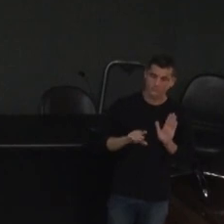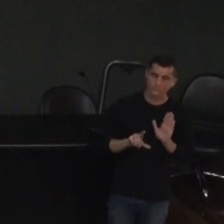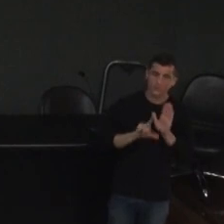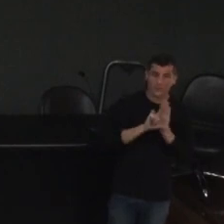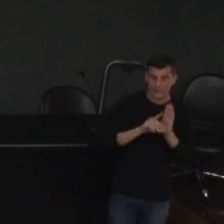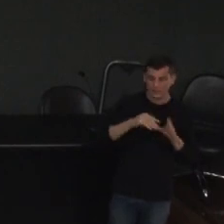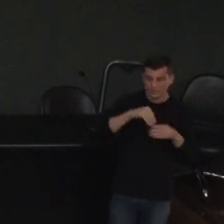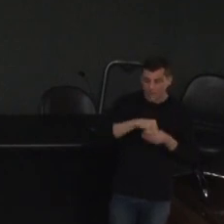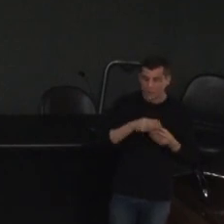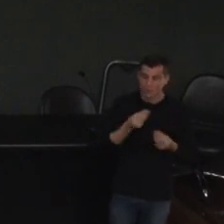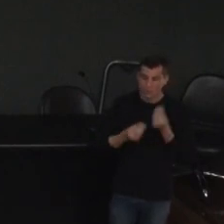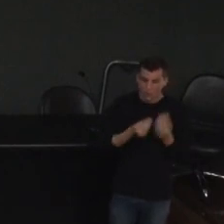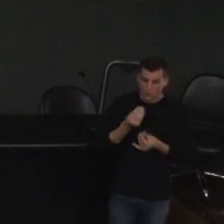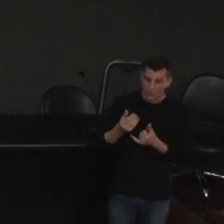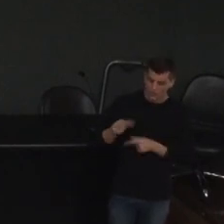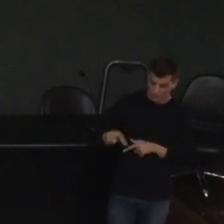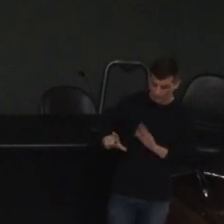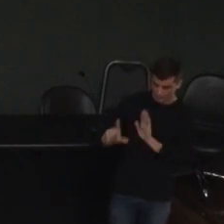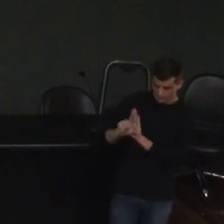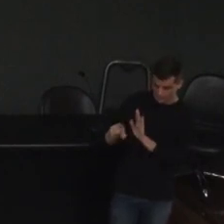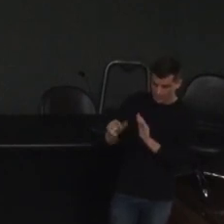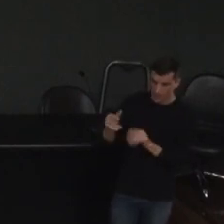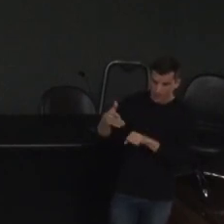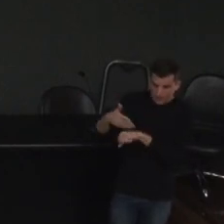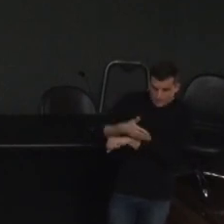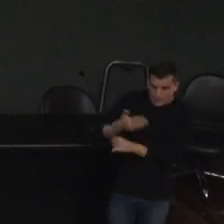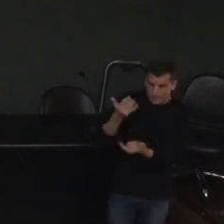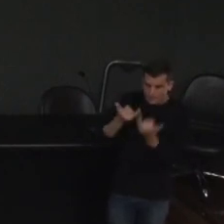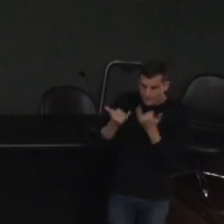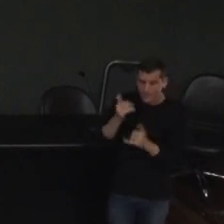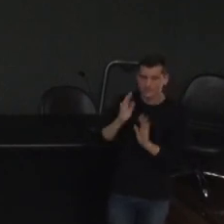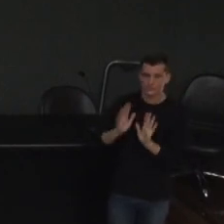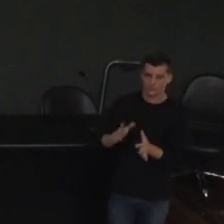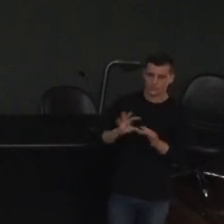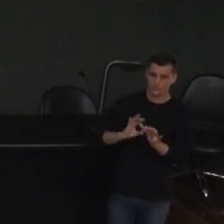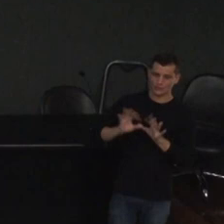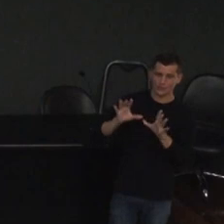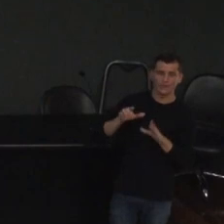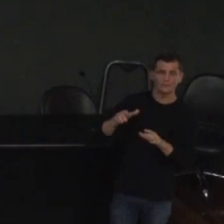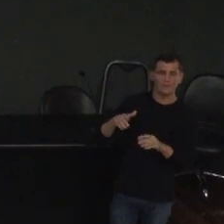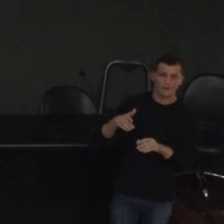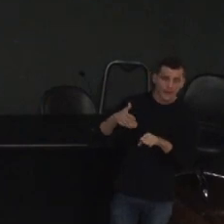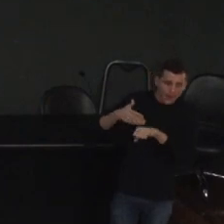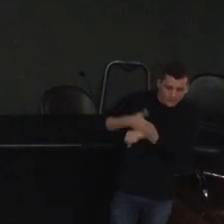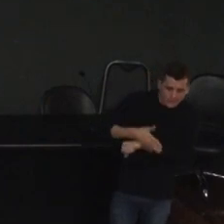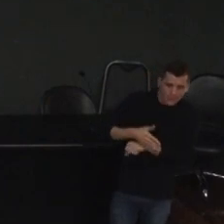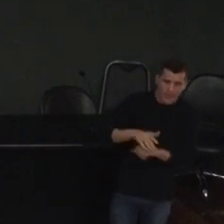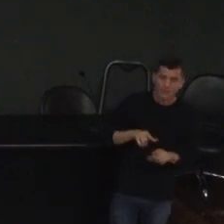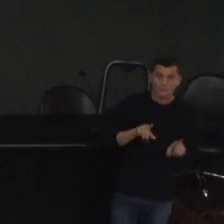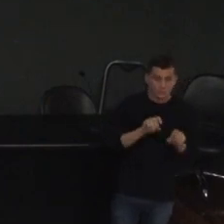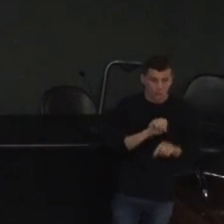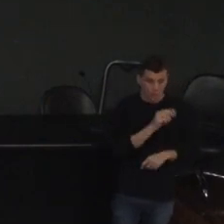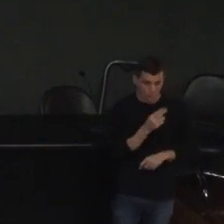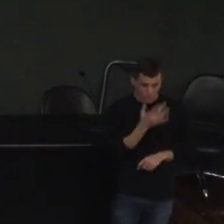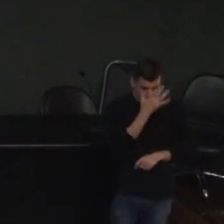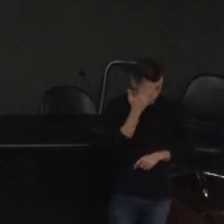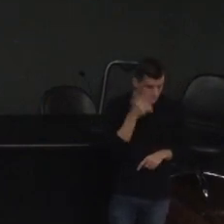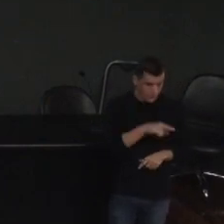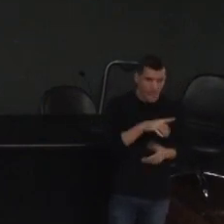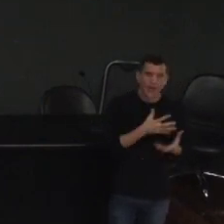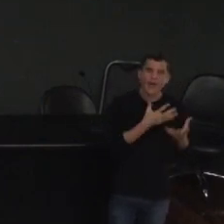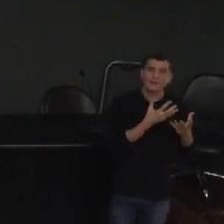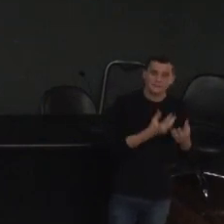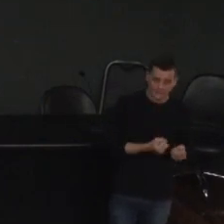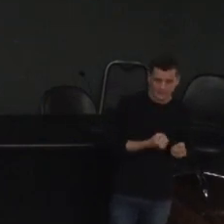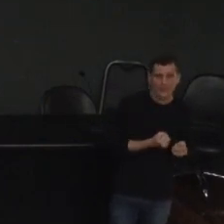ela já autoriza a divulgação desses dados né ou ainda o consentimento Então essas são as duas formas que